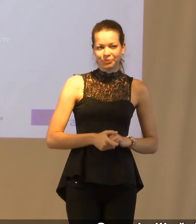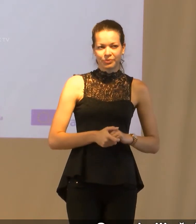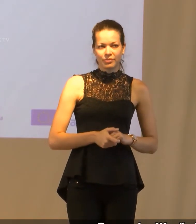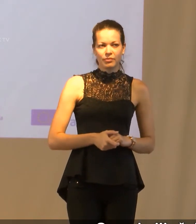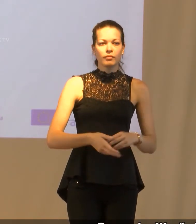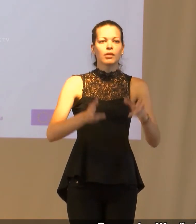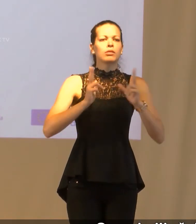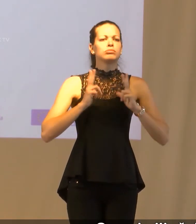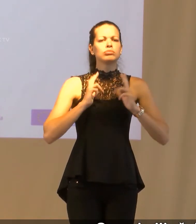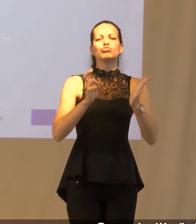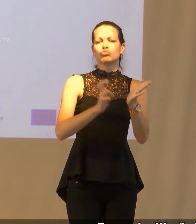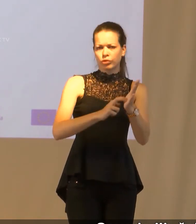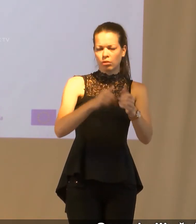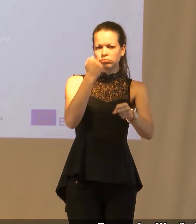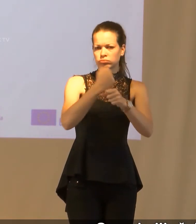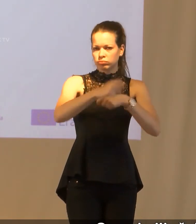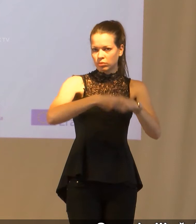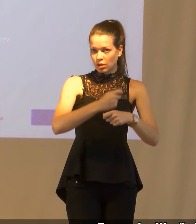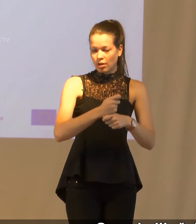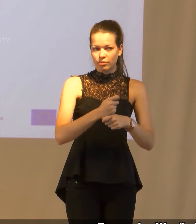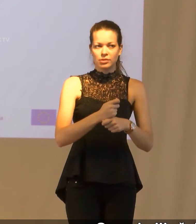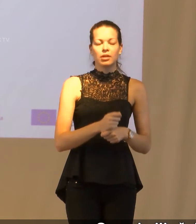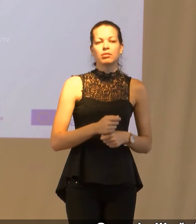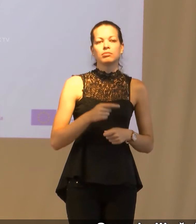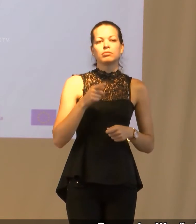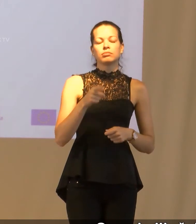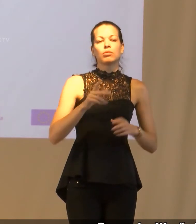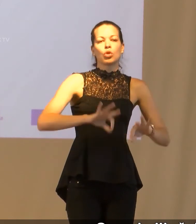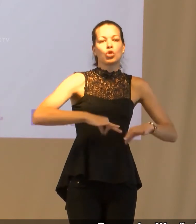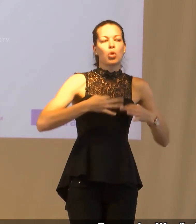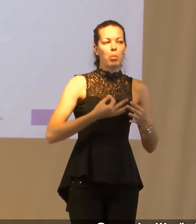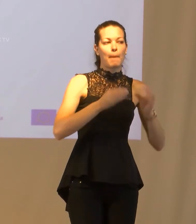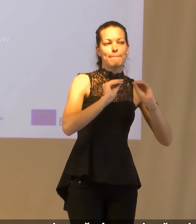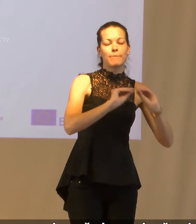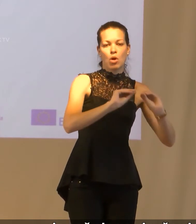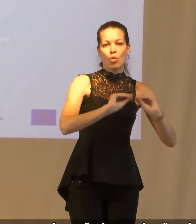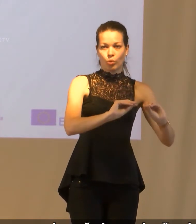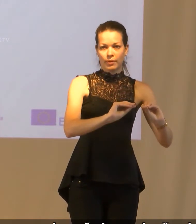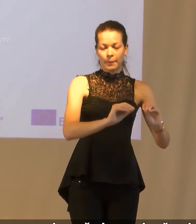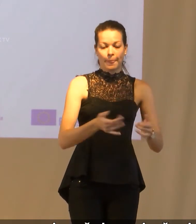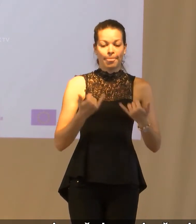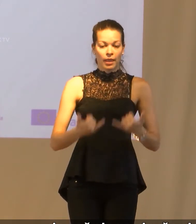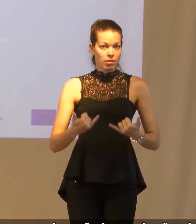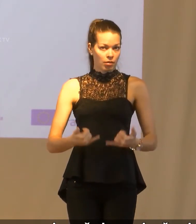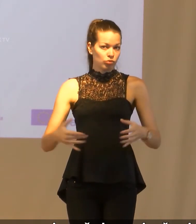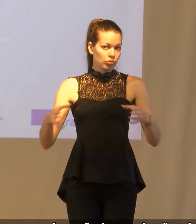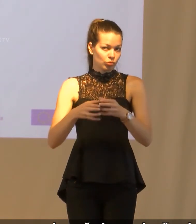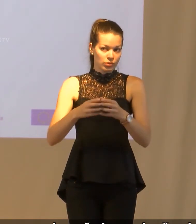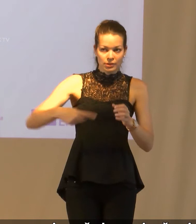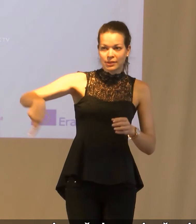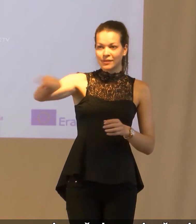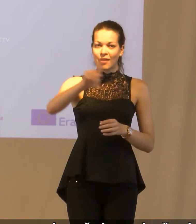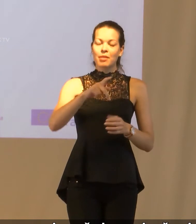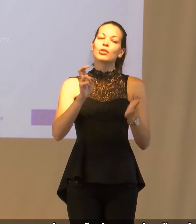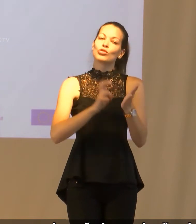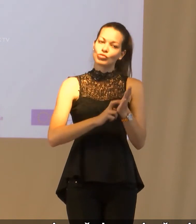Seveda jih čakajo še delavnice, torej v okviru dopoldanskega pouka, današnje druženje z vami in pa seveda